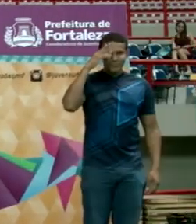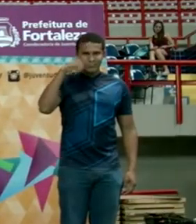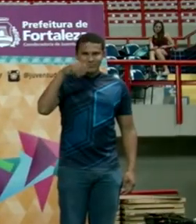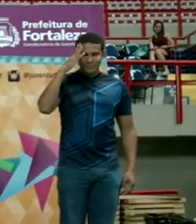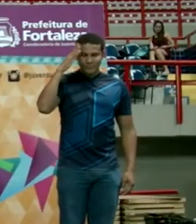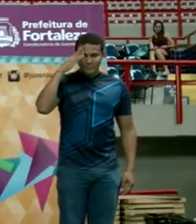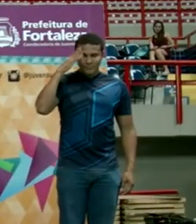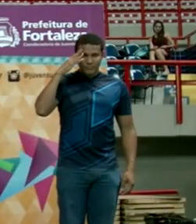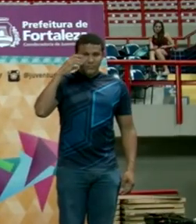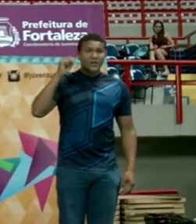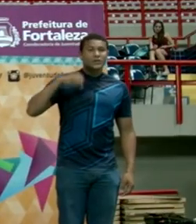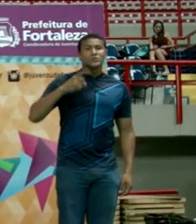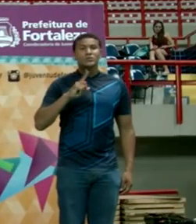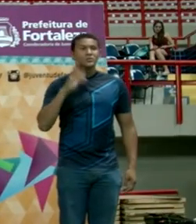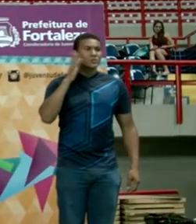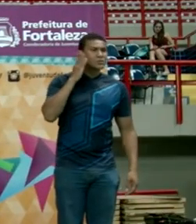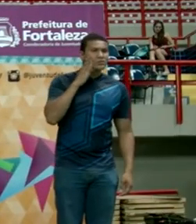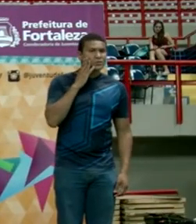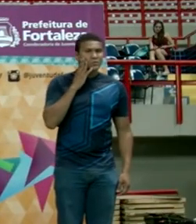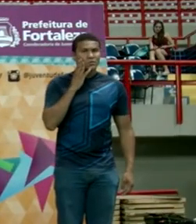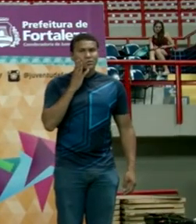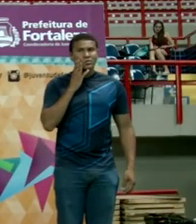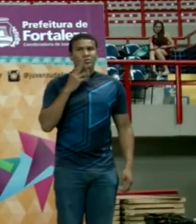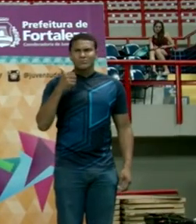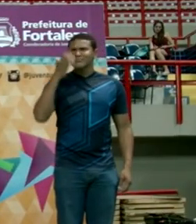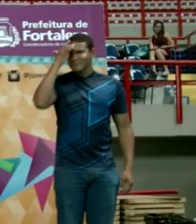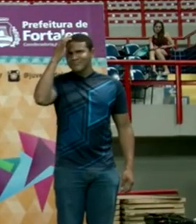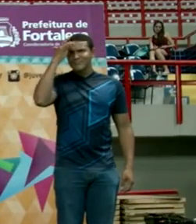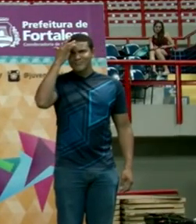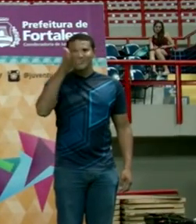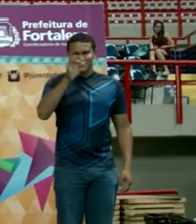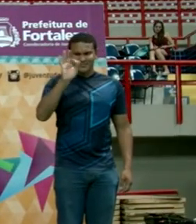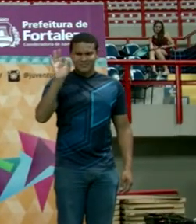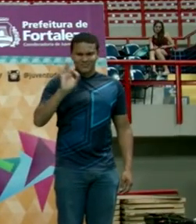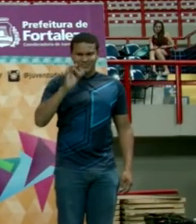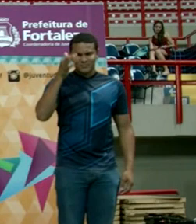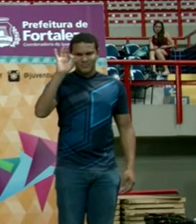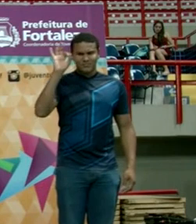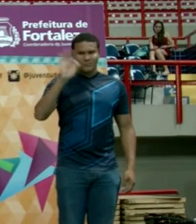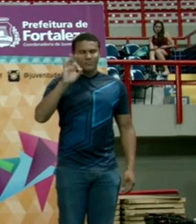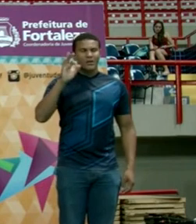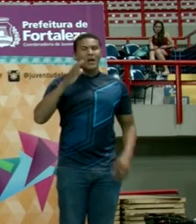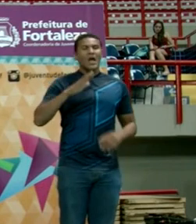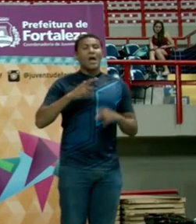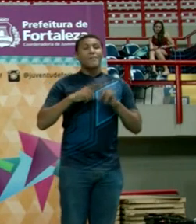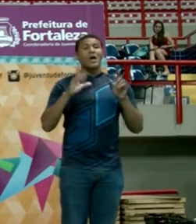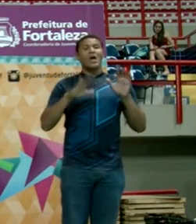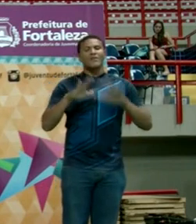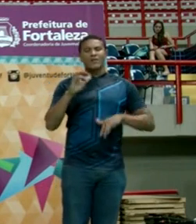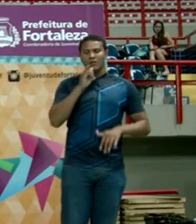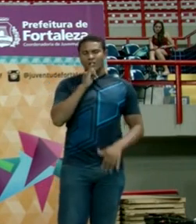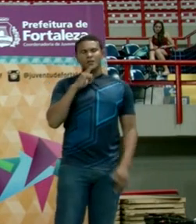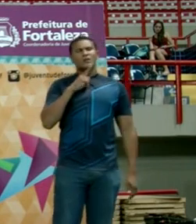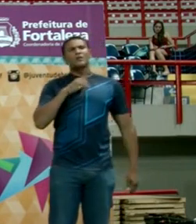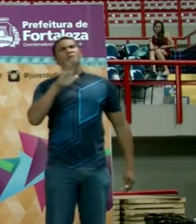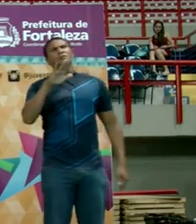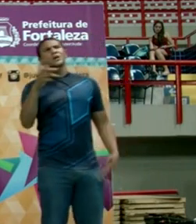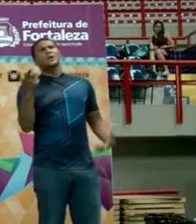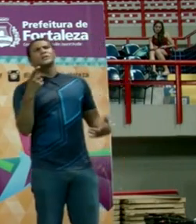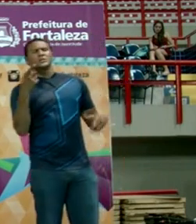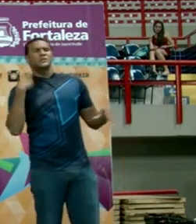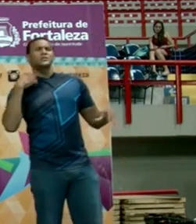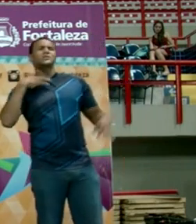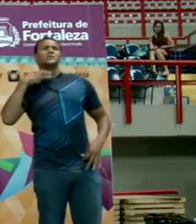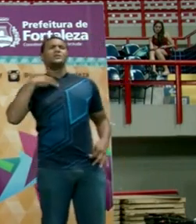10%? Sim ou não? Fácil, né? 10%. Mas às vezes a gente chega numa loja e diz, Dona menina, quanto é